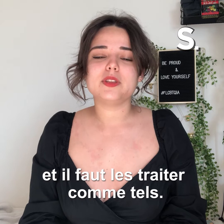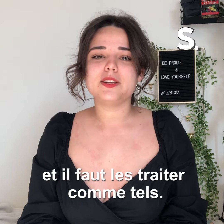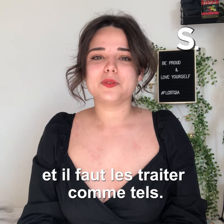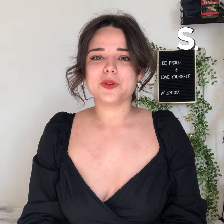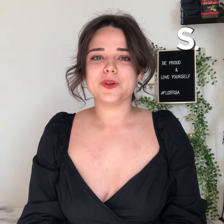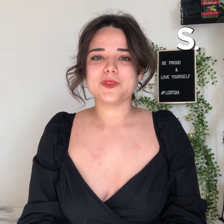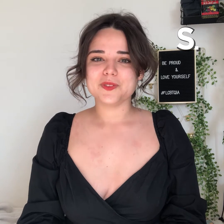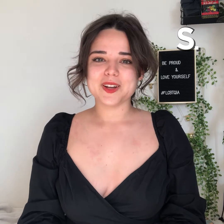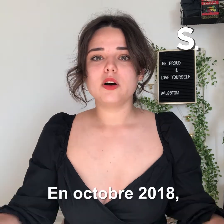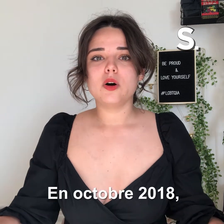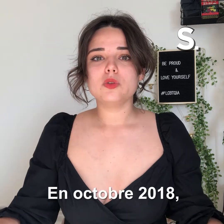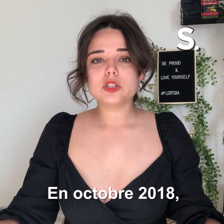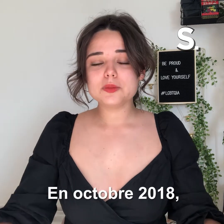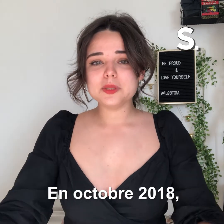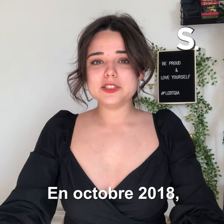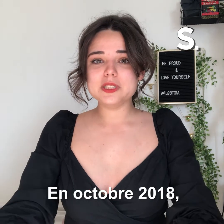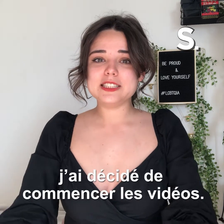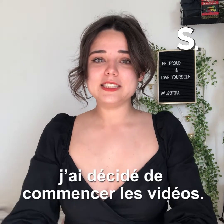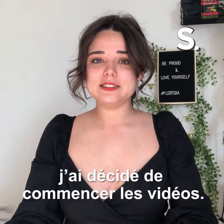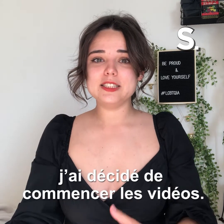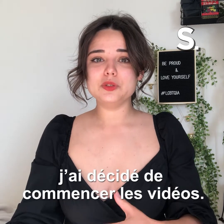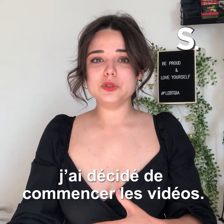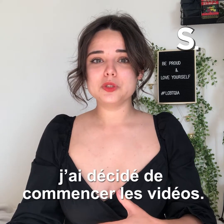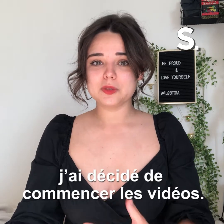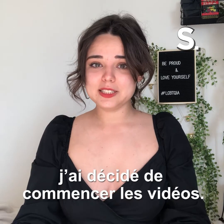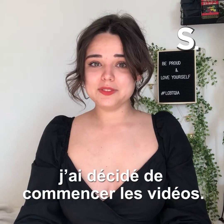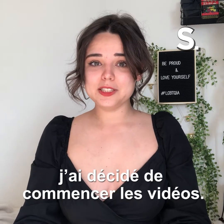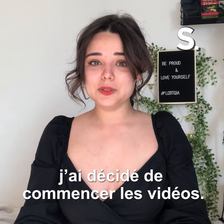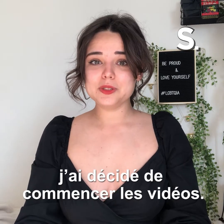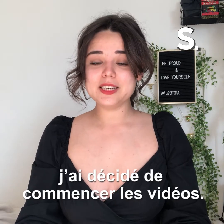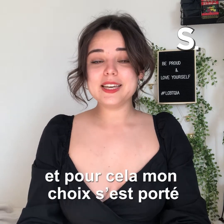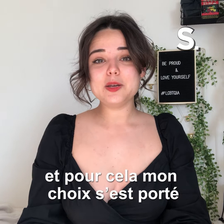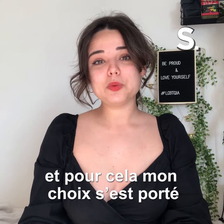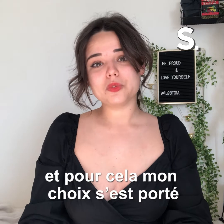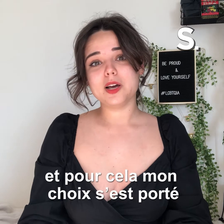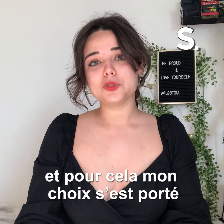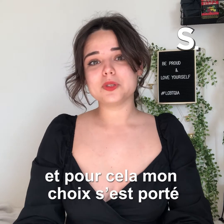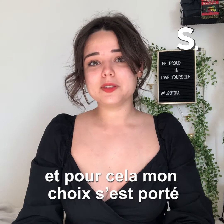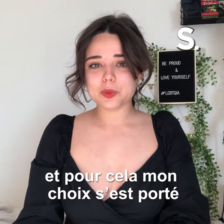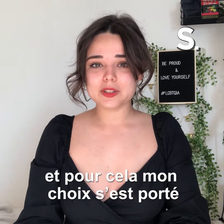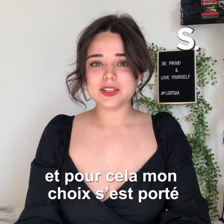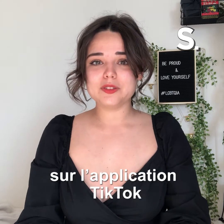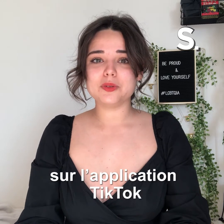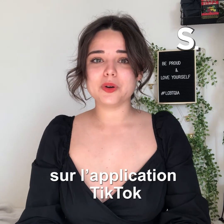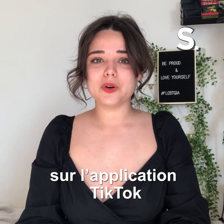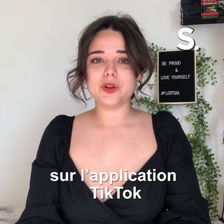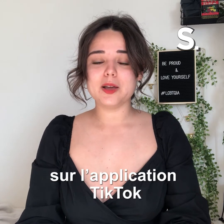tels. Donc voilà. En octobre 2018, j'ai décidé de commencer les vidéos, et pour cela, mon choix s'est porté sur l